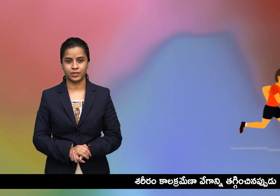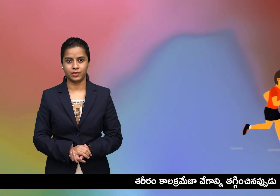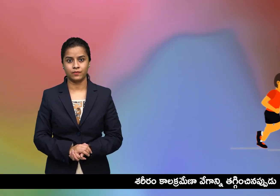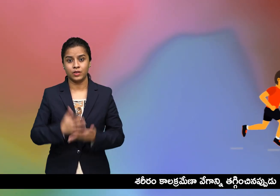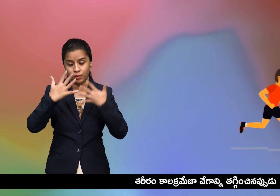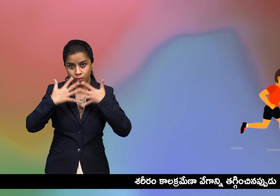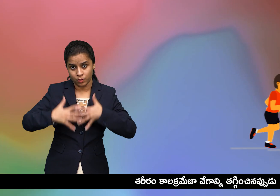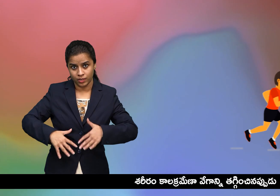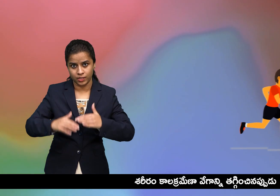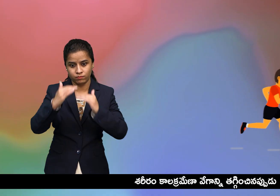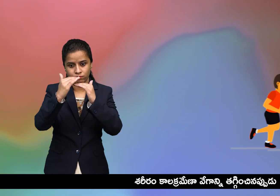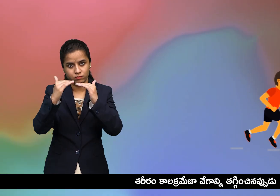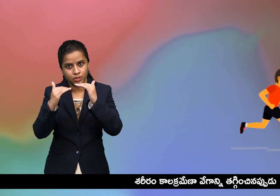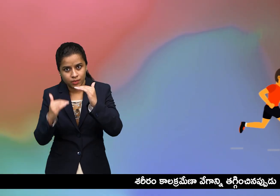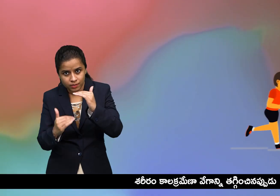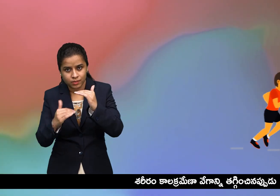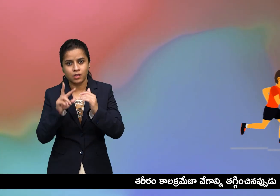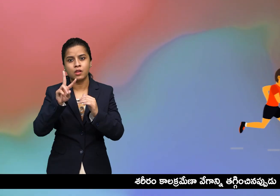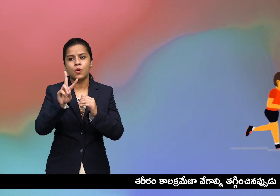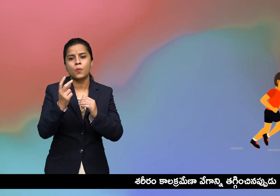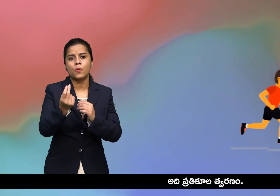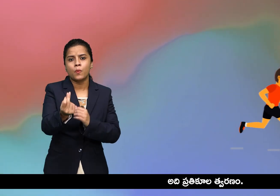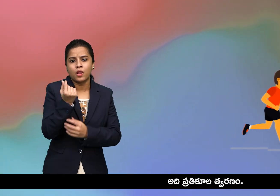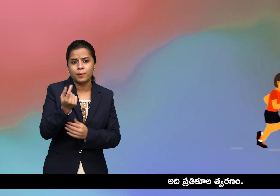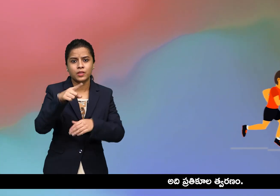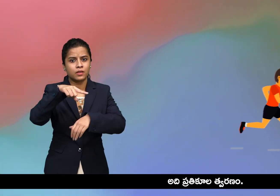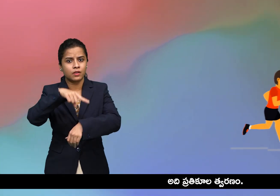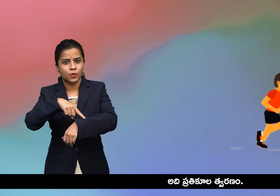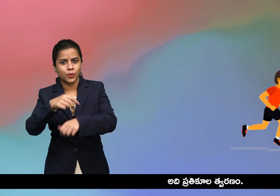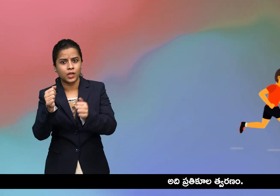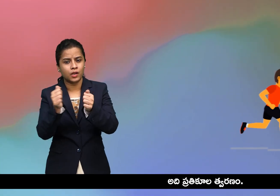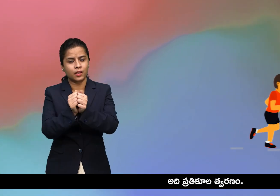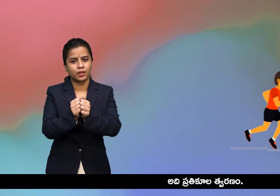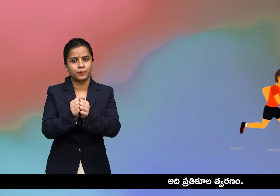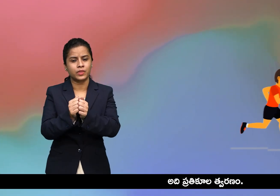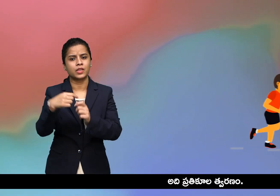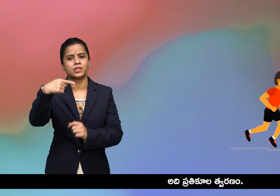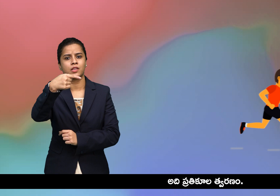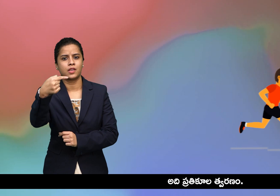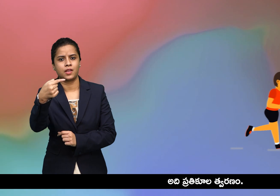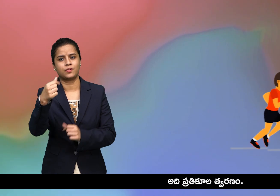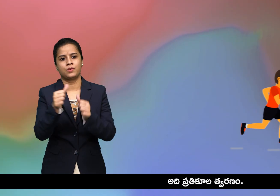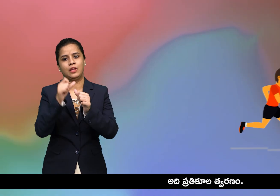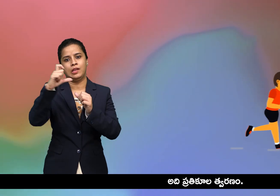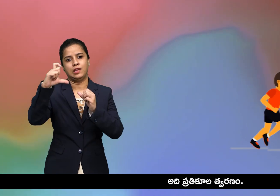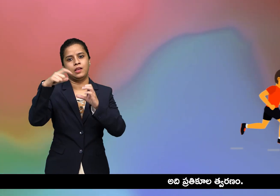శరీరం కాలక్రమేణా వేగాన్ని తగ్గించినప్పుడు అది ప్రతికూల త్వరణం.